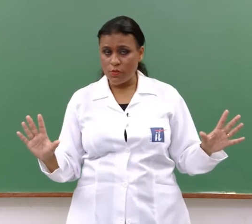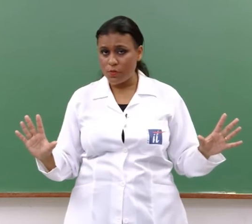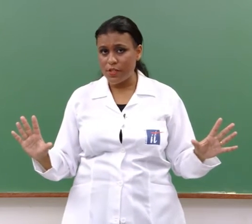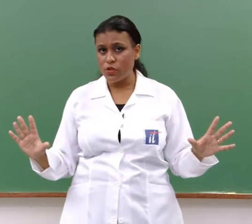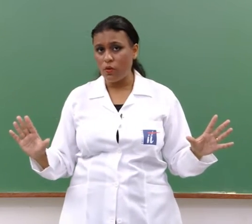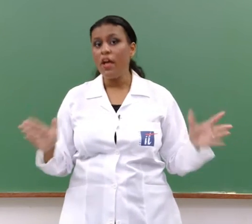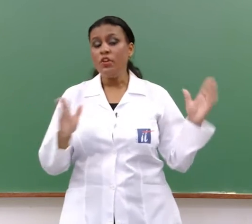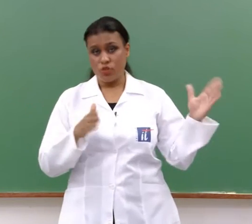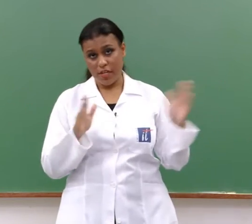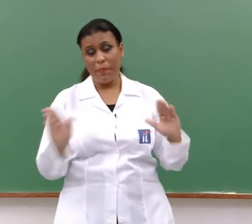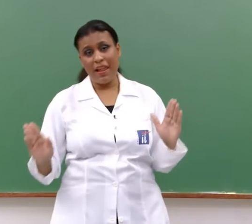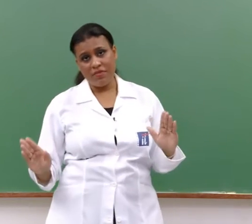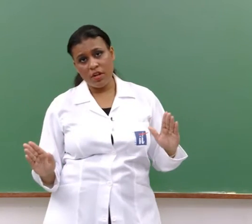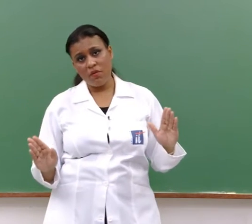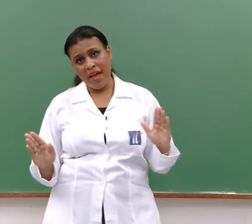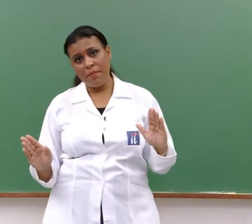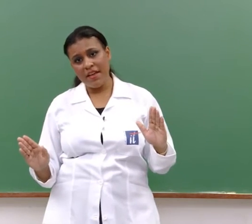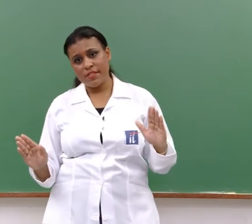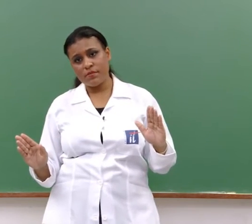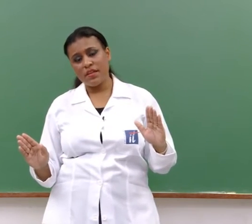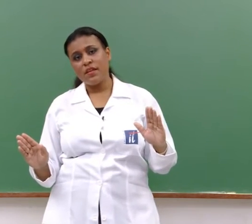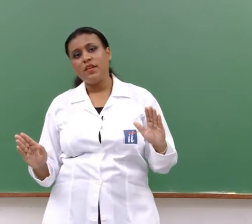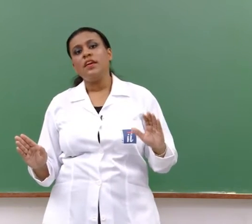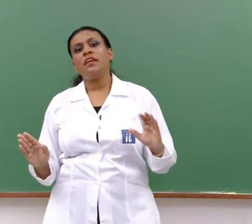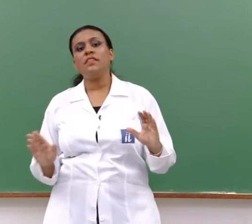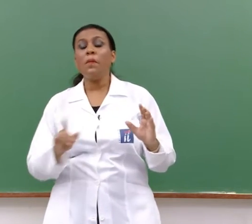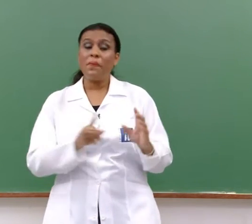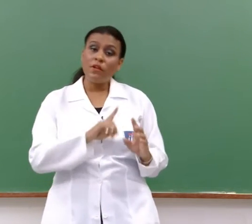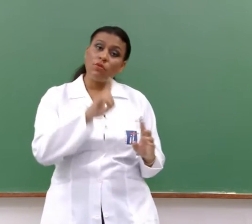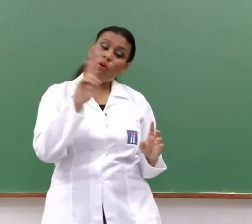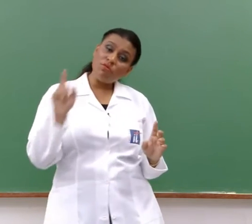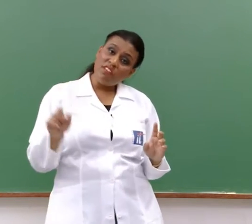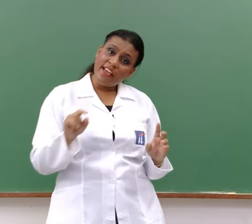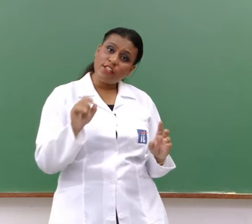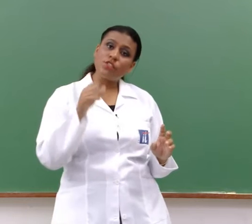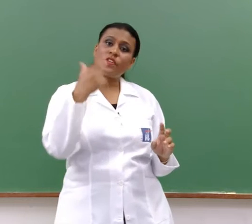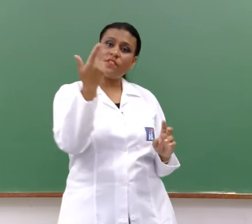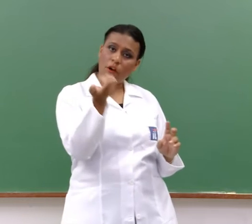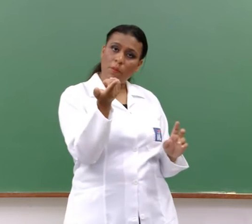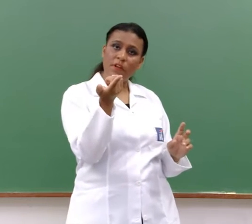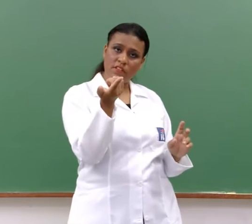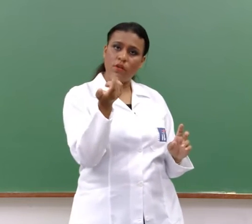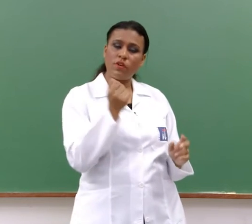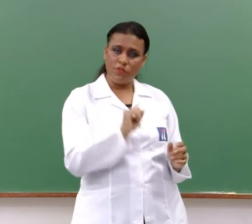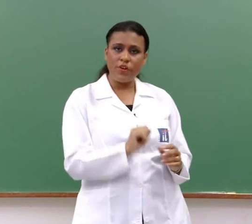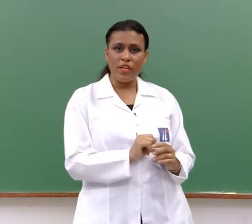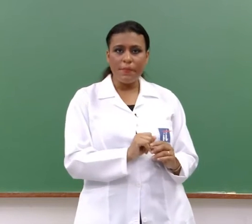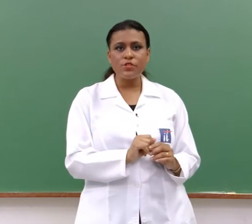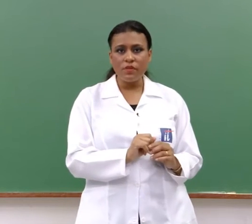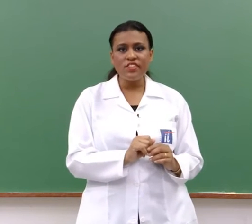de pessoa, só que a palavra não é a mesma. Então, pelo contexto, você vai compreender o que foi que a pessoa